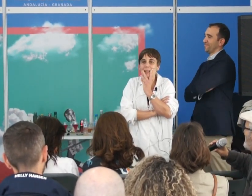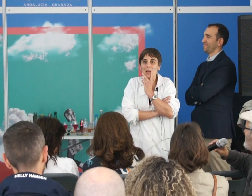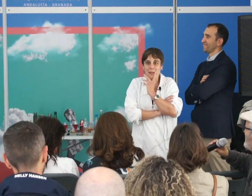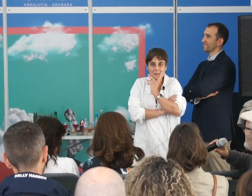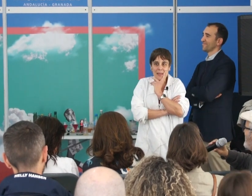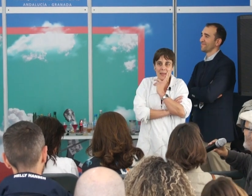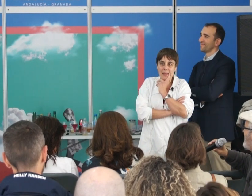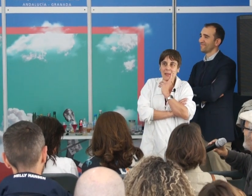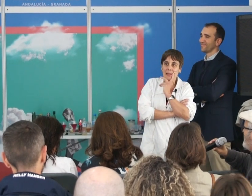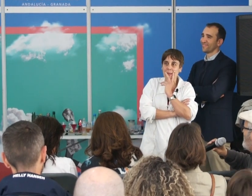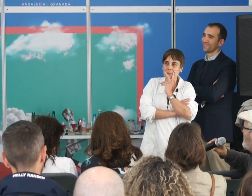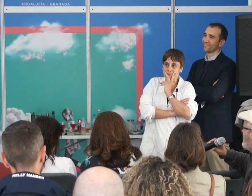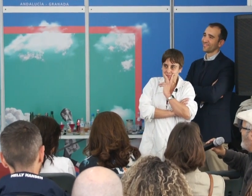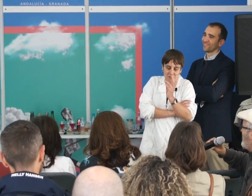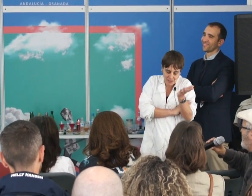Tienes que tener.